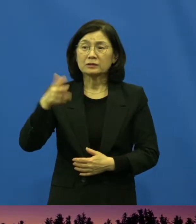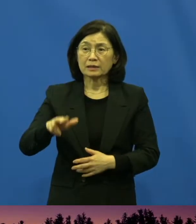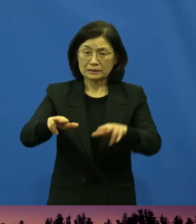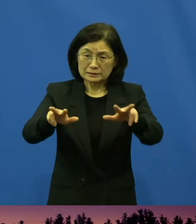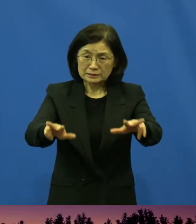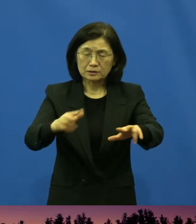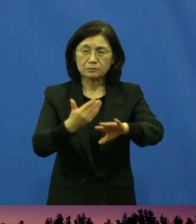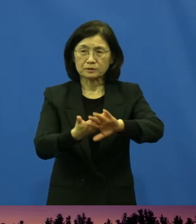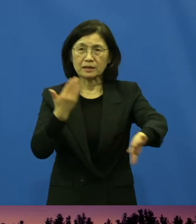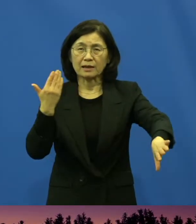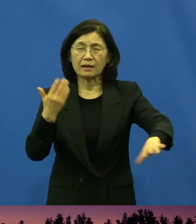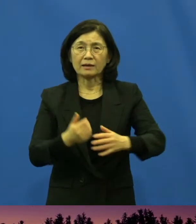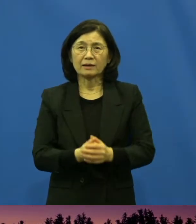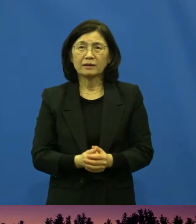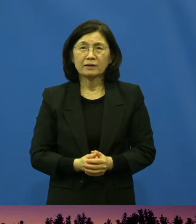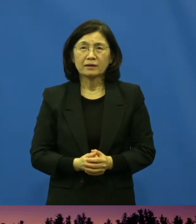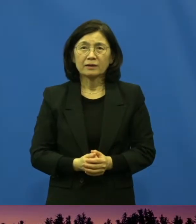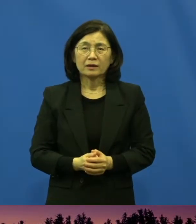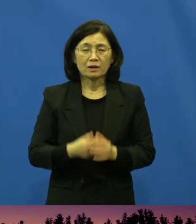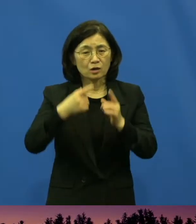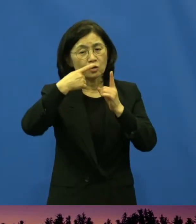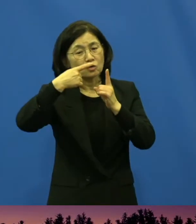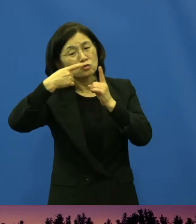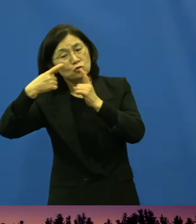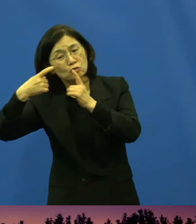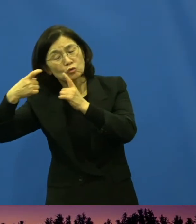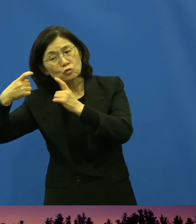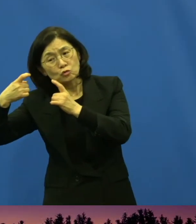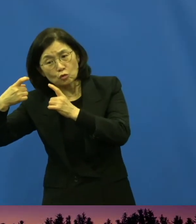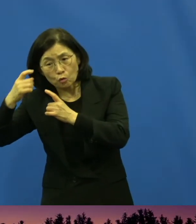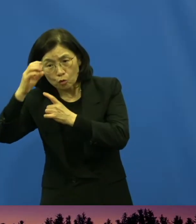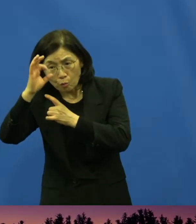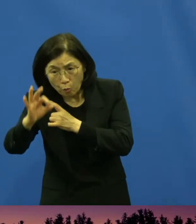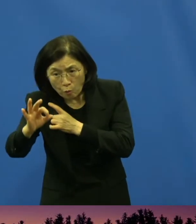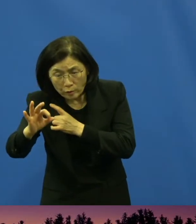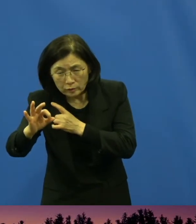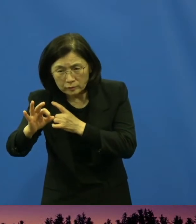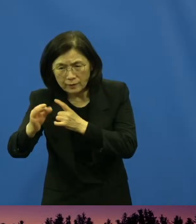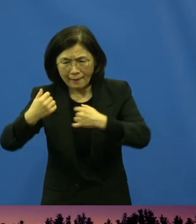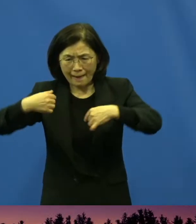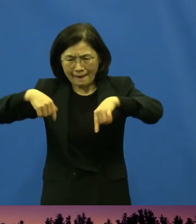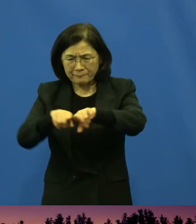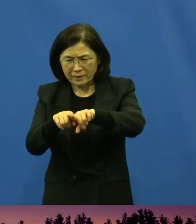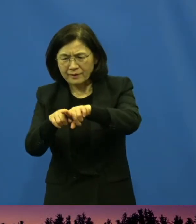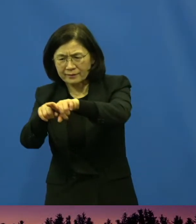그리고 노골적이었어요. 유혹이 오면 은근히 즐긴 거죠. 유혹을 즐겼어요.